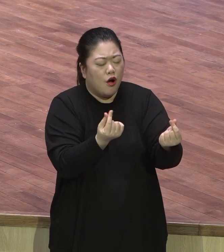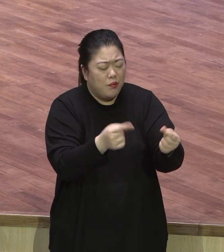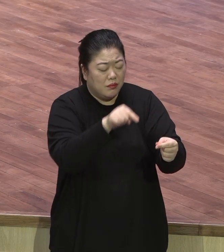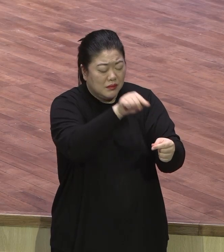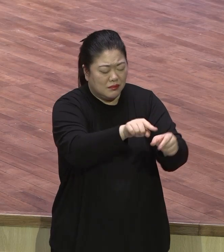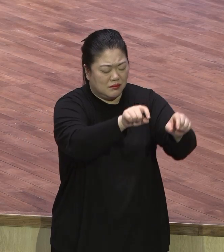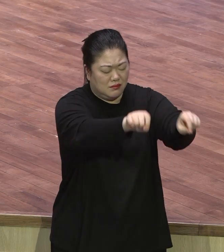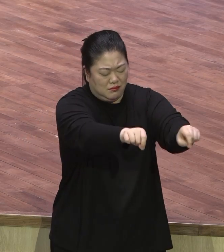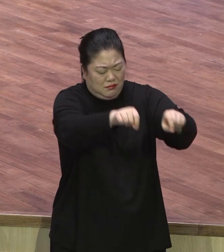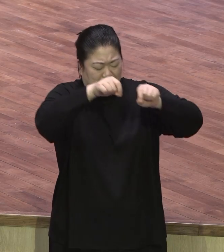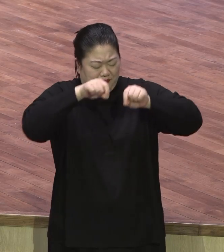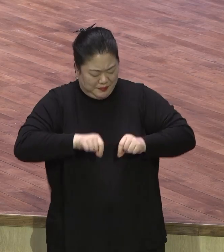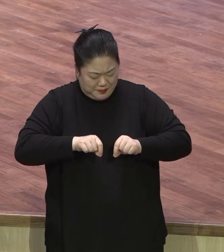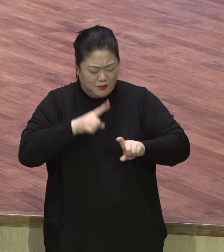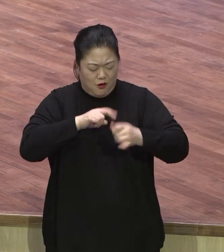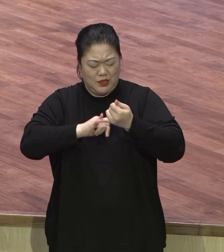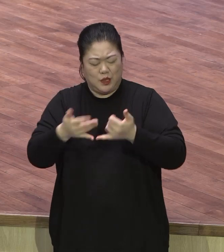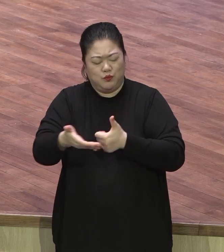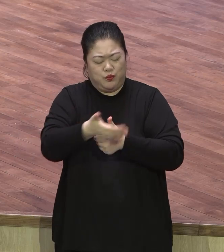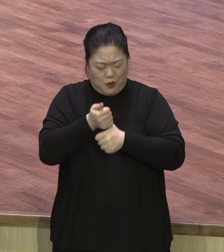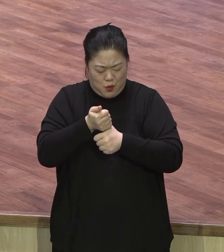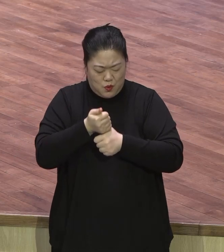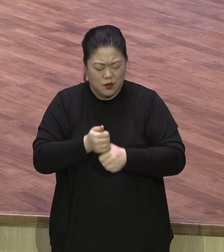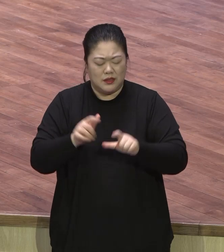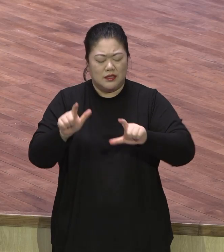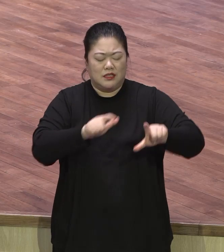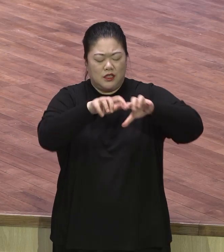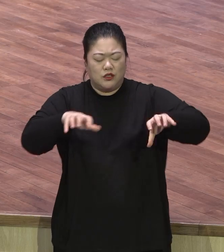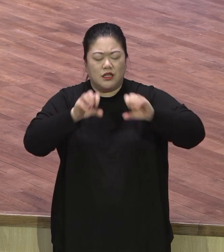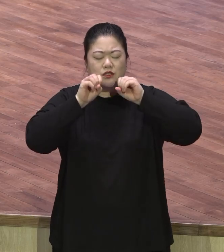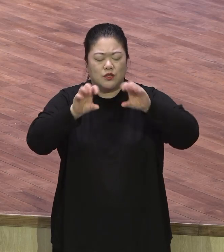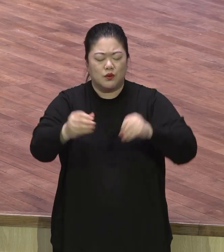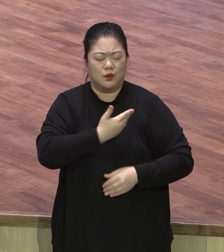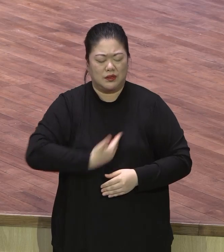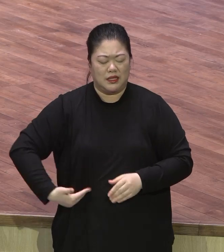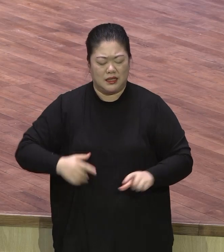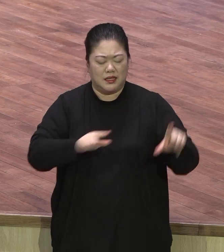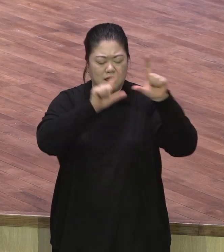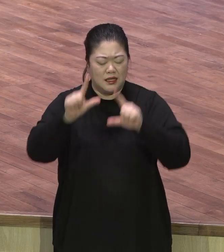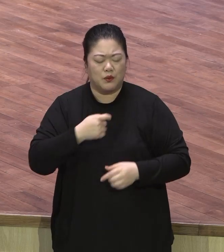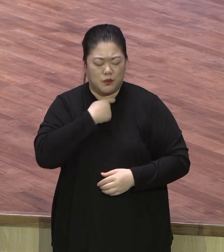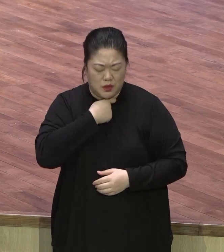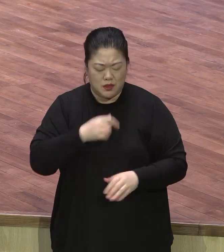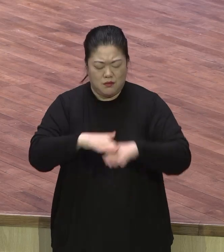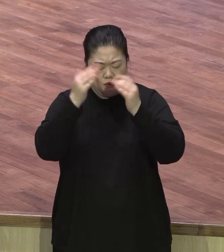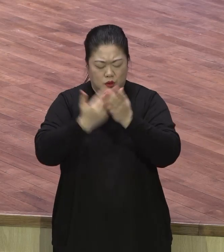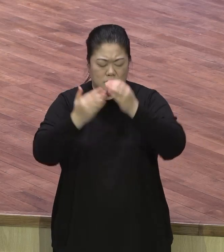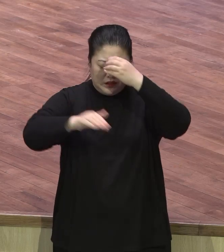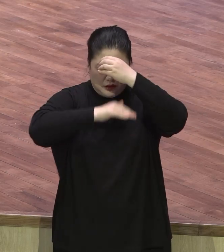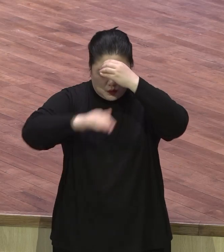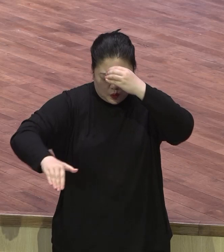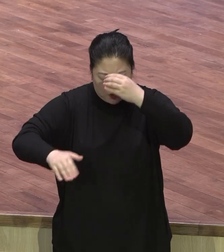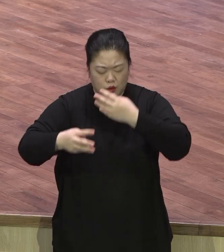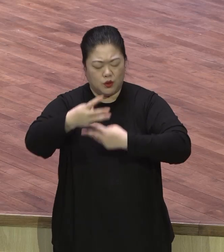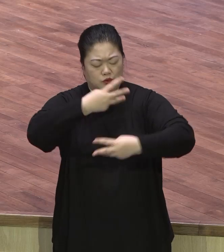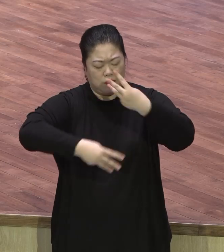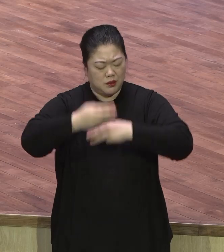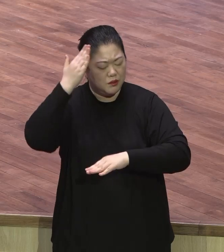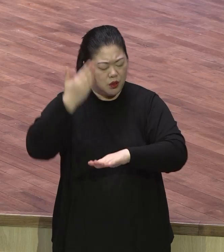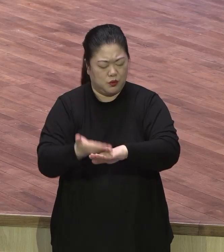메시지를 잡고 이 시대에 현장전도 저자의 삶을 사귀어 나는 모든 성도들 사랑을 랩런터들